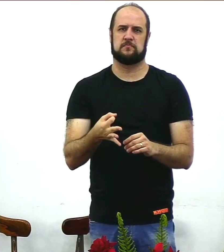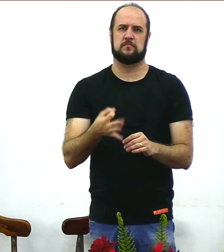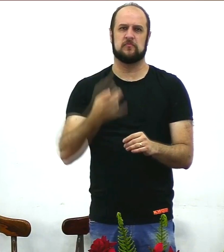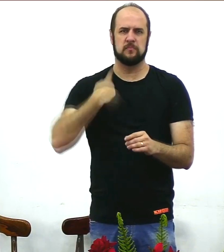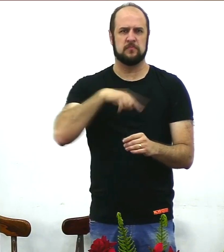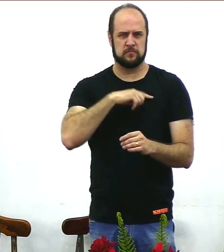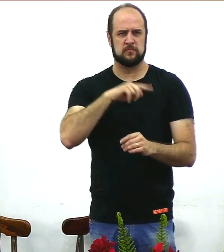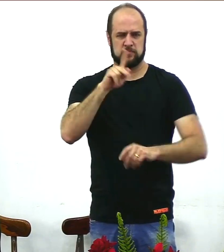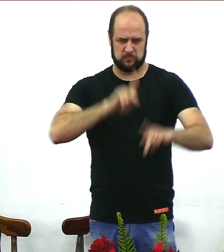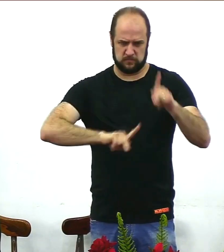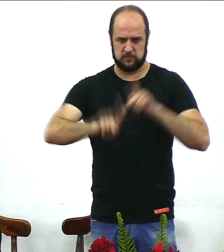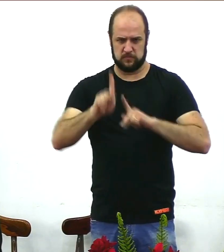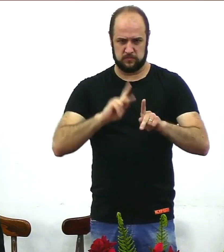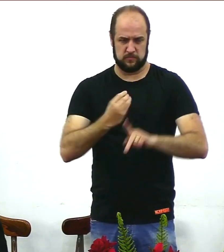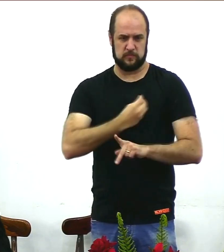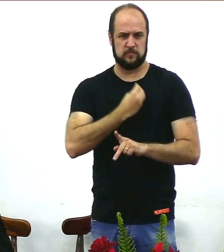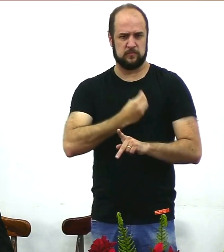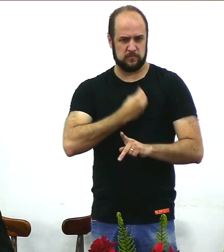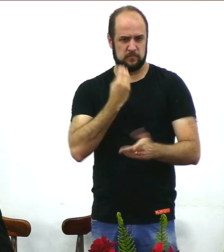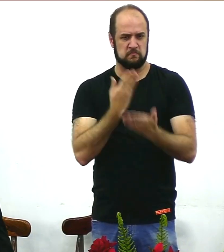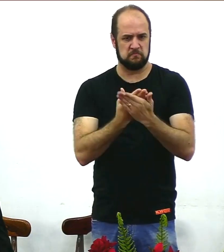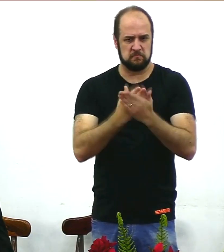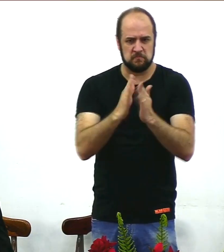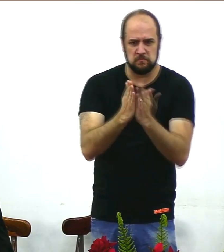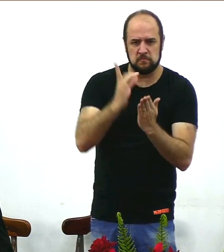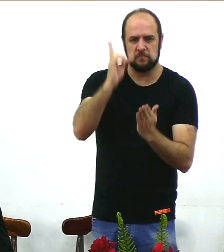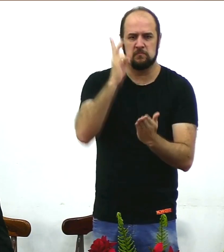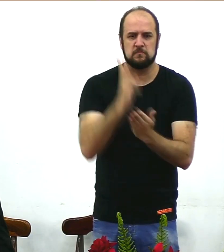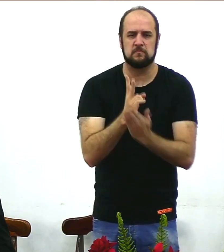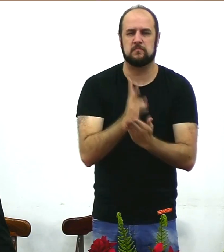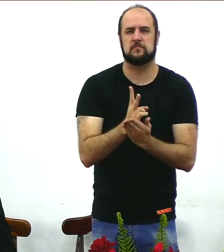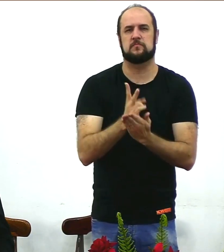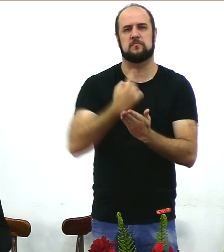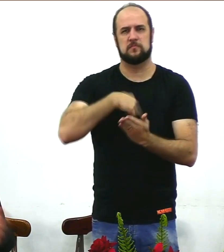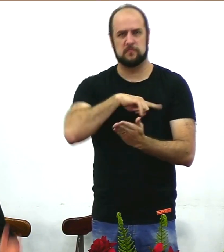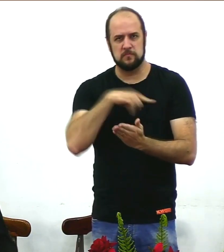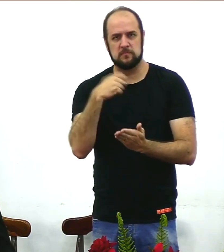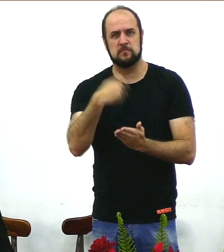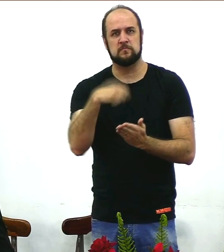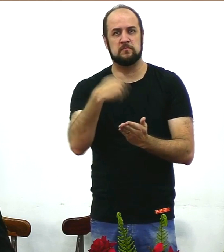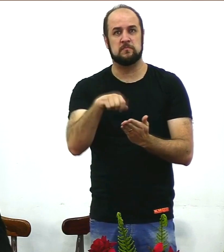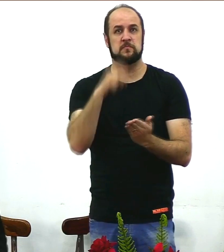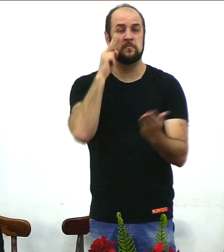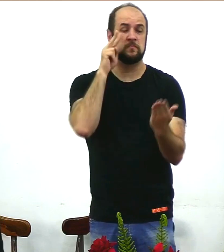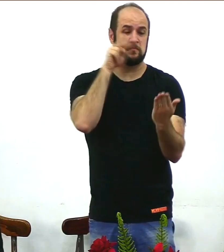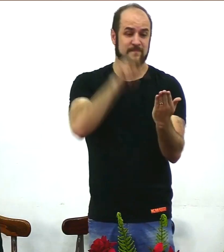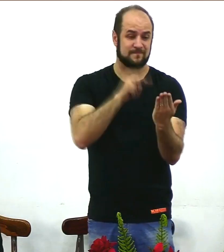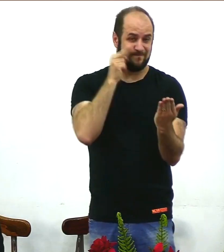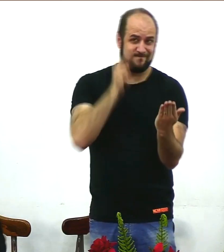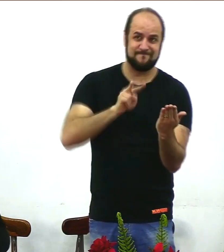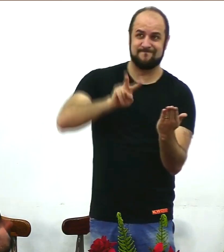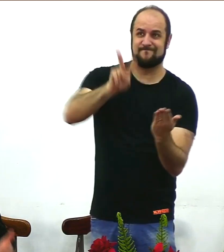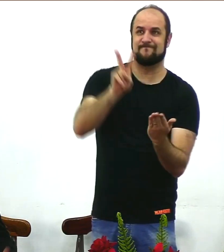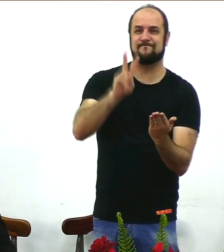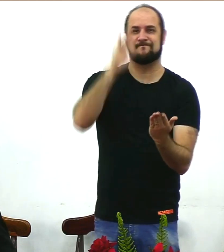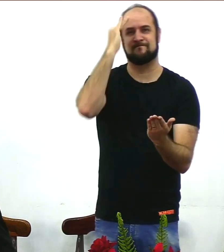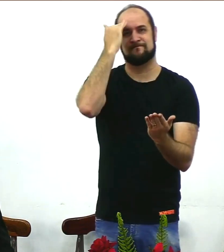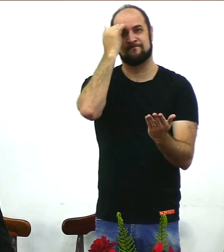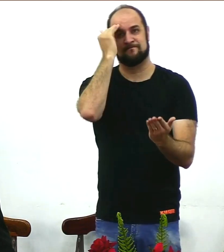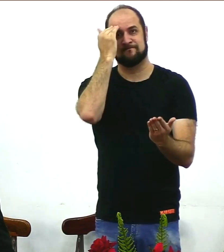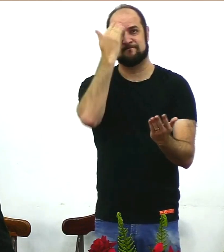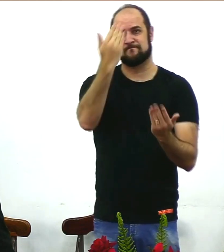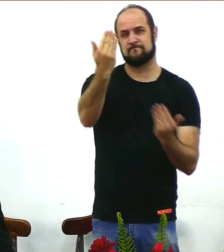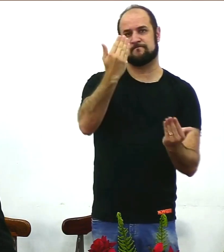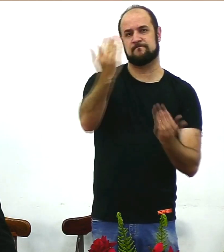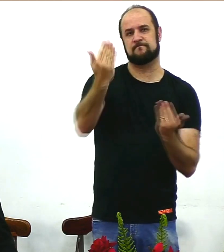povo que vive pelas Escrituras, então nós temos de viver entendendo o que está acontecendo, e as Escrituras sempre nos contam o que